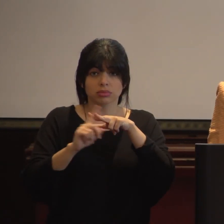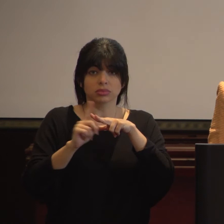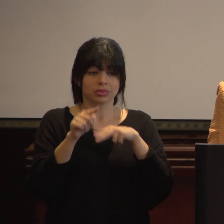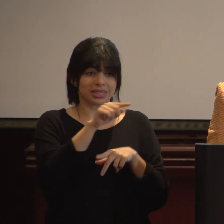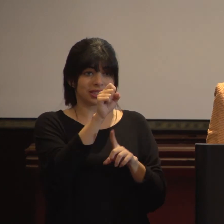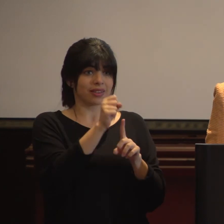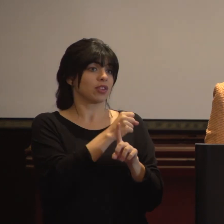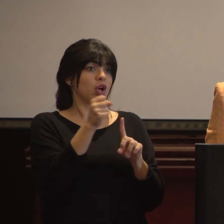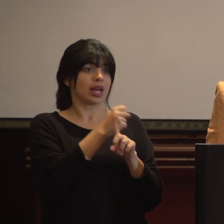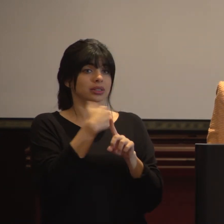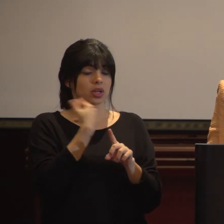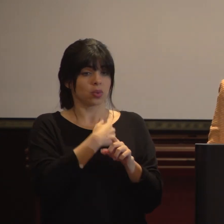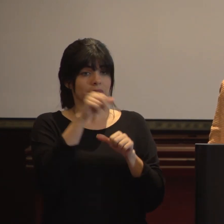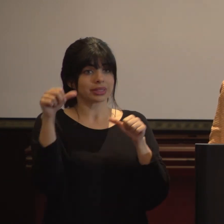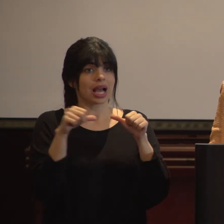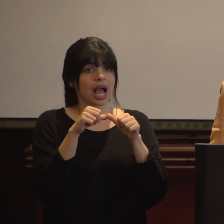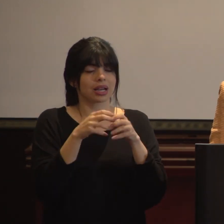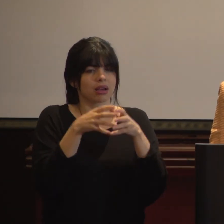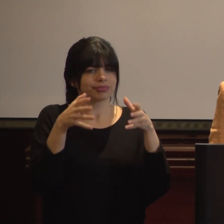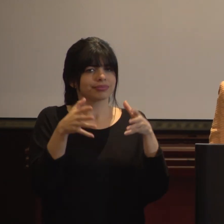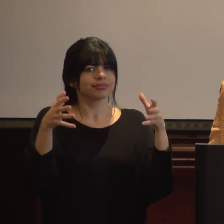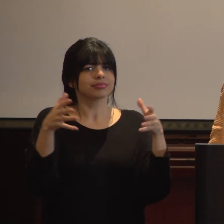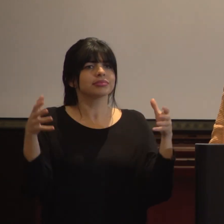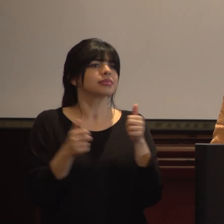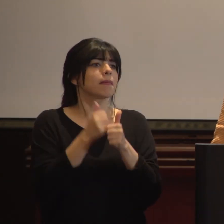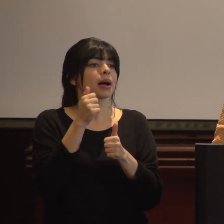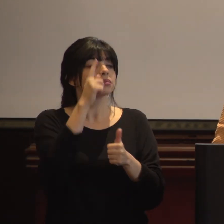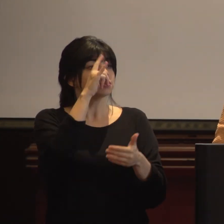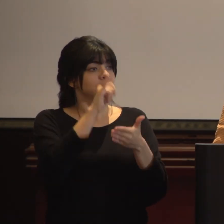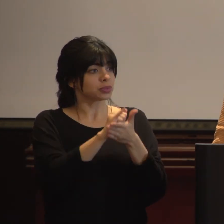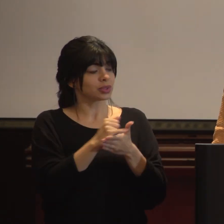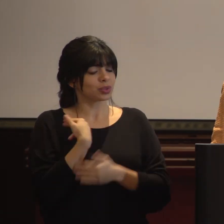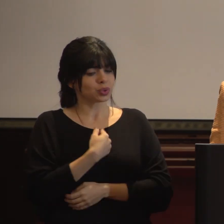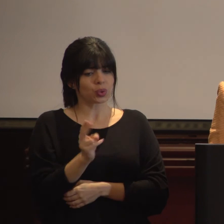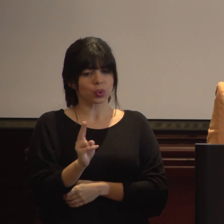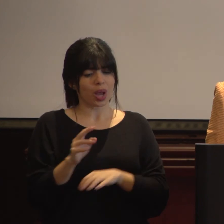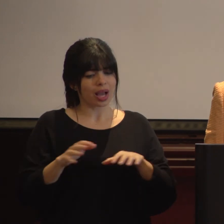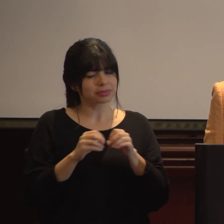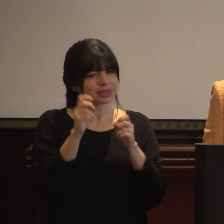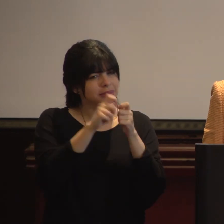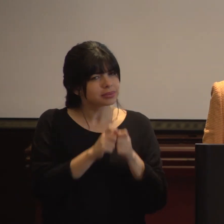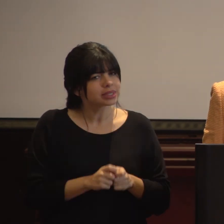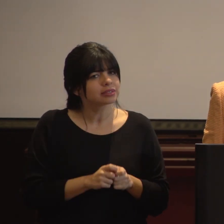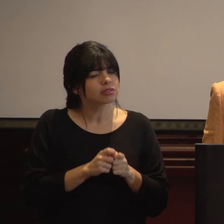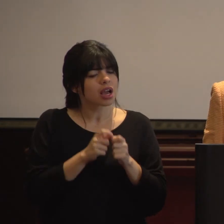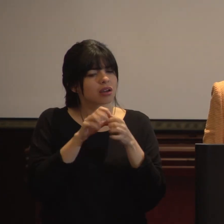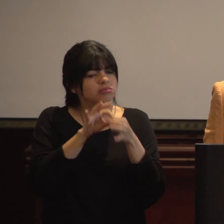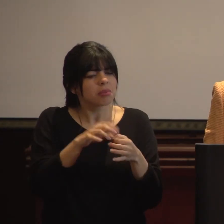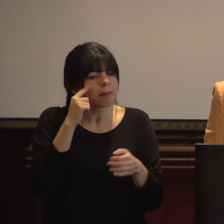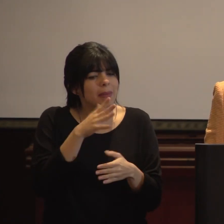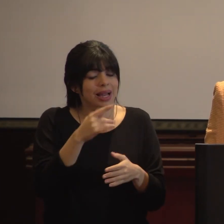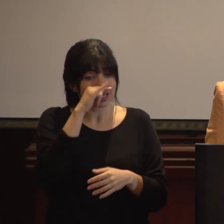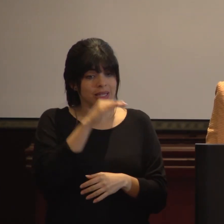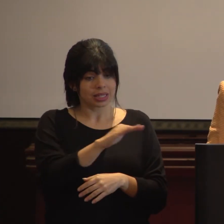esta violencia en nuestra región aumenta cada vez más por eso no surgen acciones concret con el fin de que